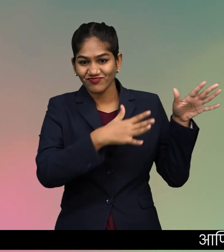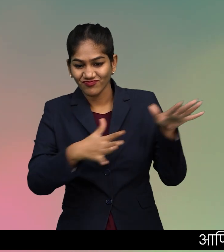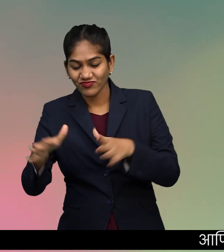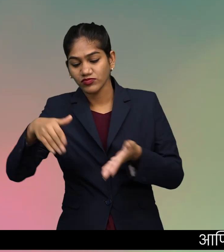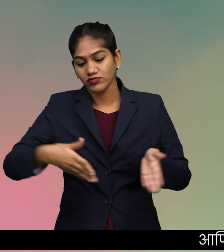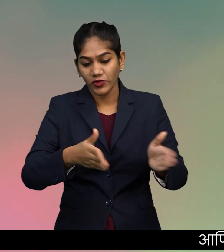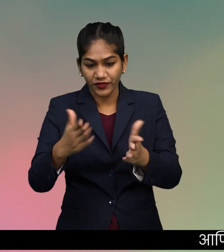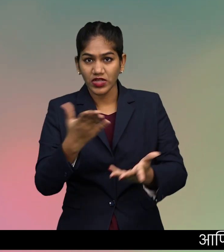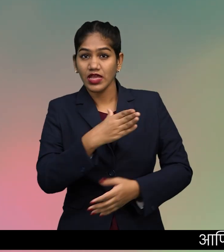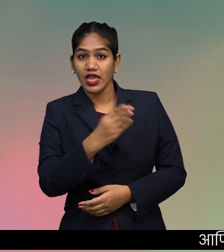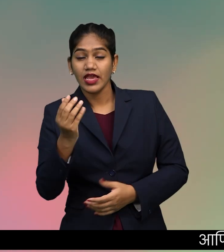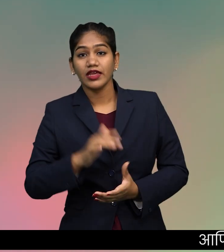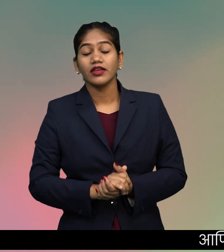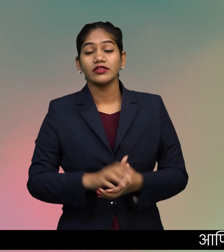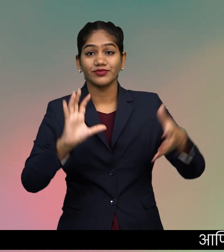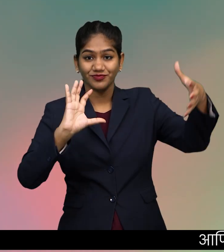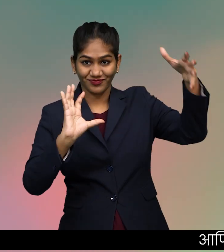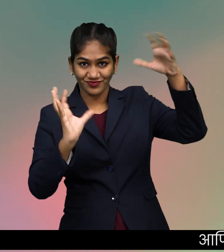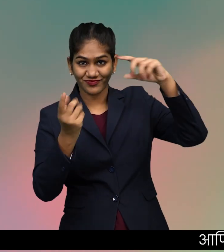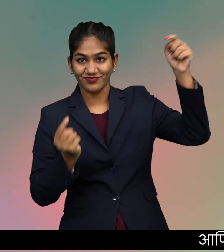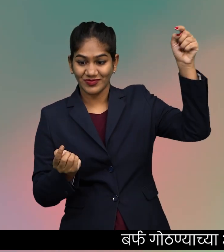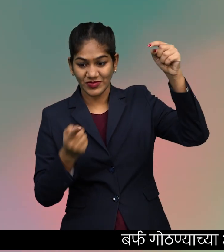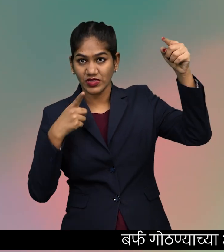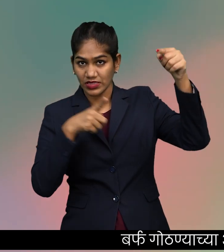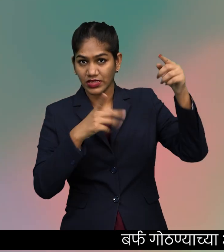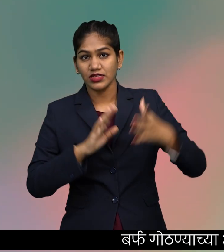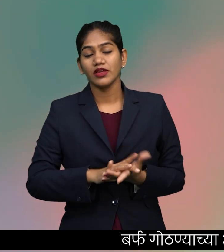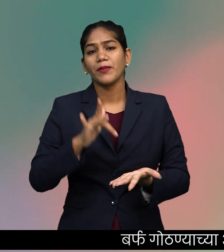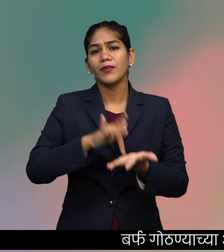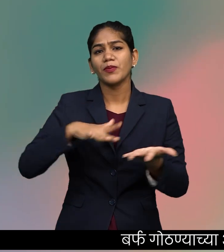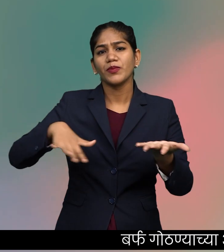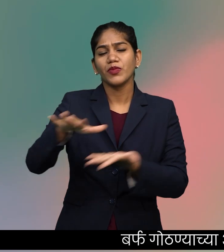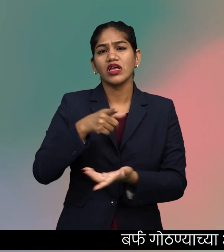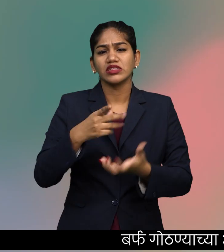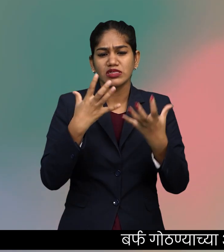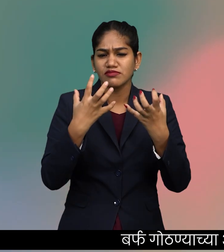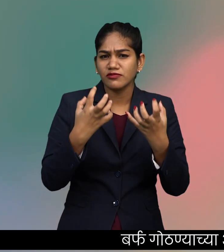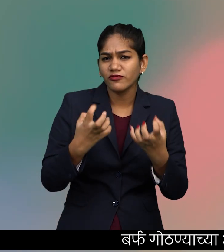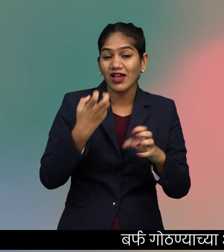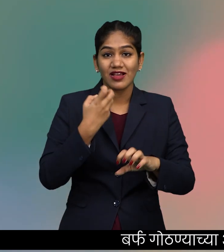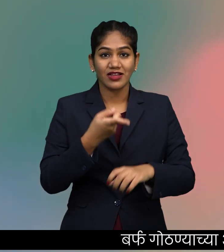आणि ध्रुवीय प्रदेशात बर्फ गोठण्याच्या आणि वितळण्याच्या